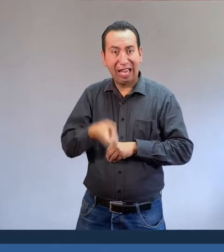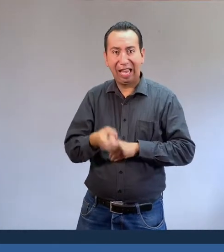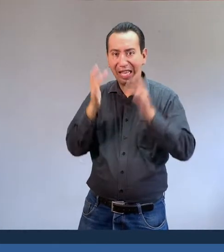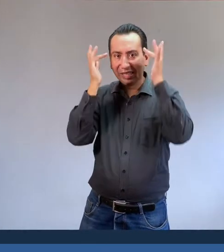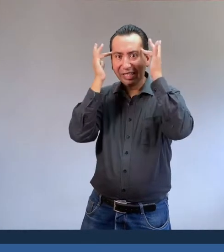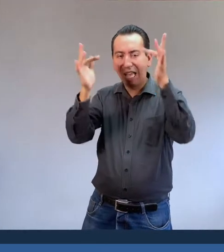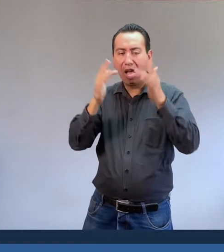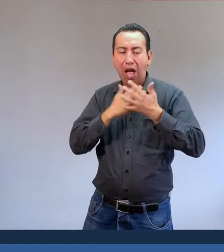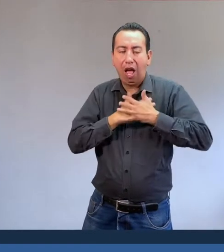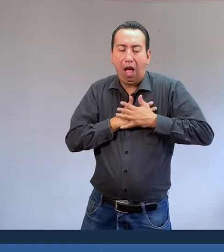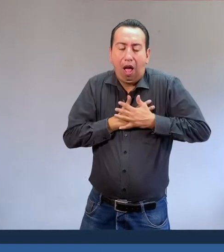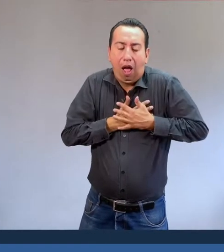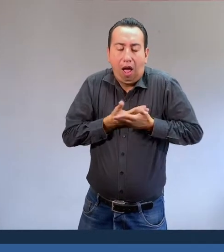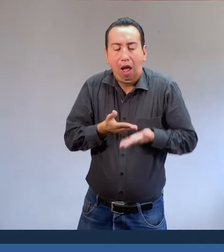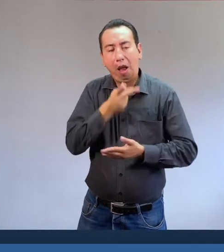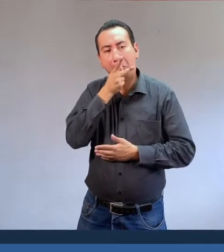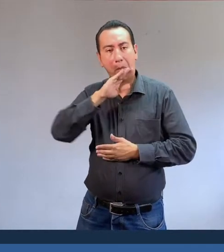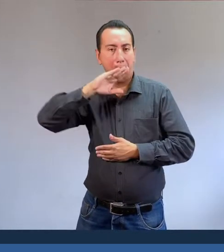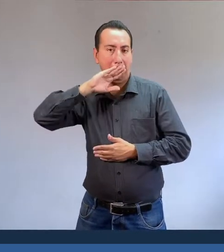los padres.